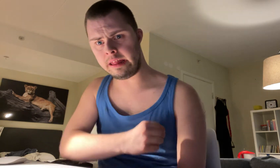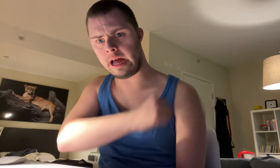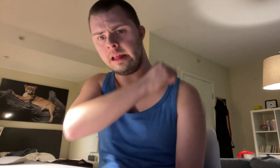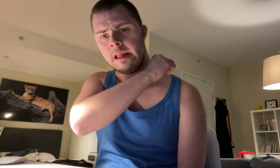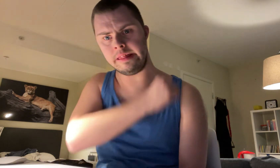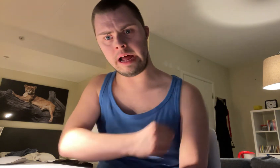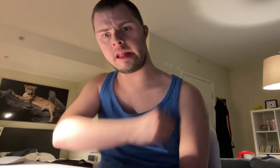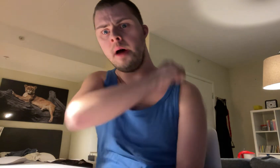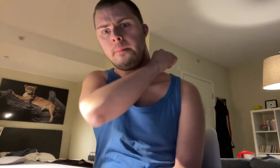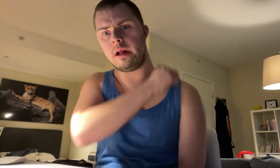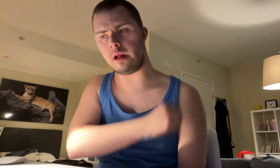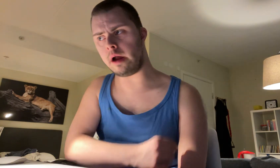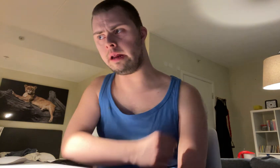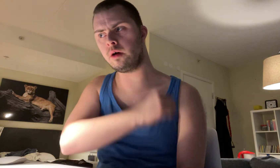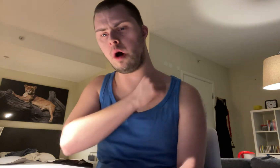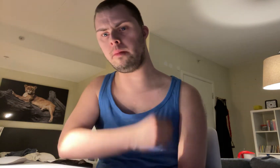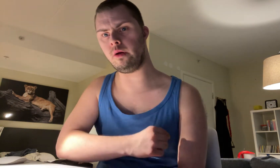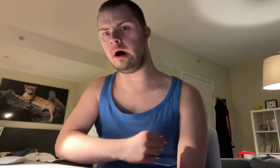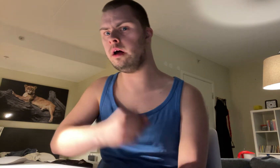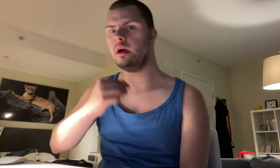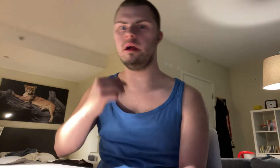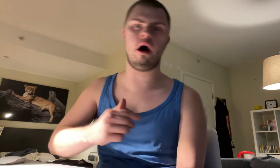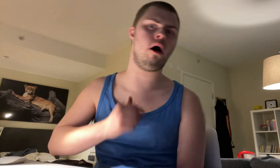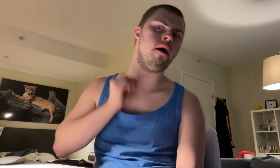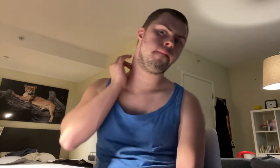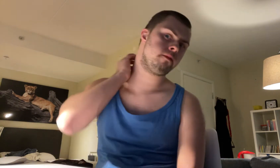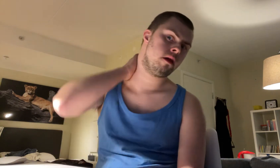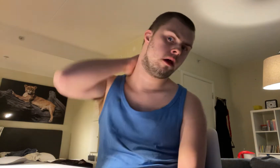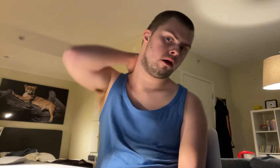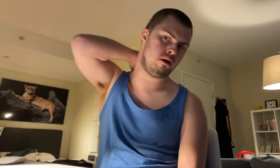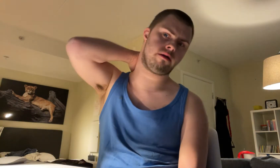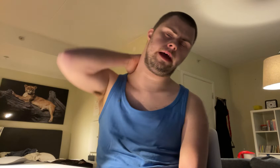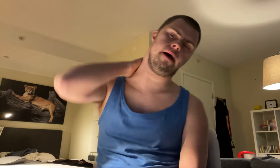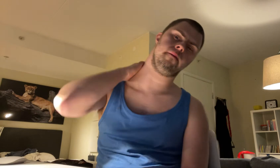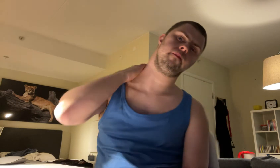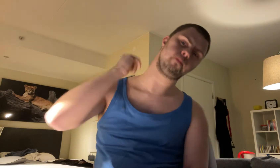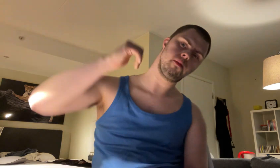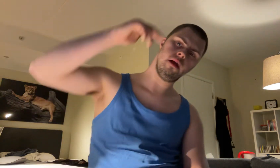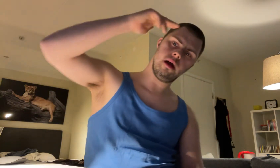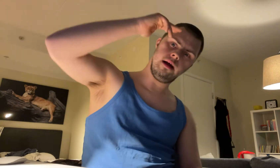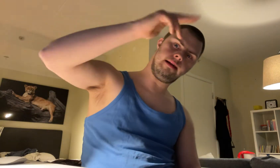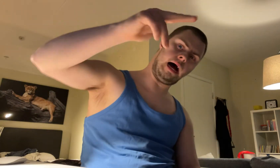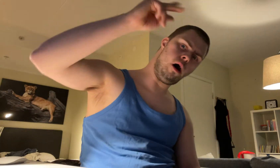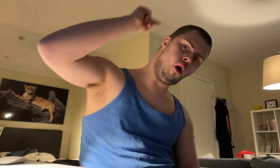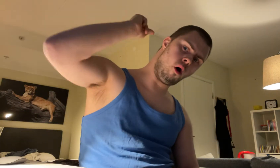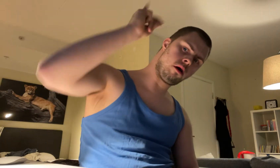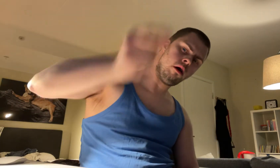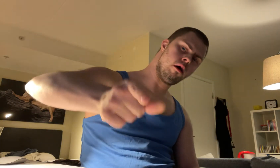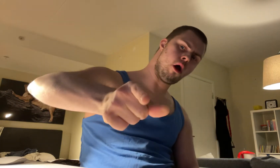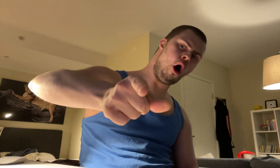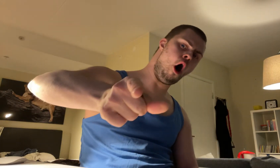Innan nattpersonalen kommer då. Ja. Just det. Så och ha det